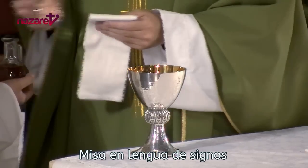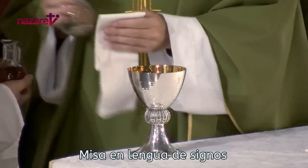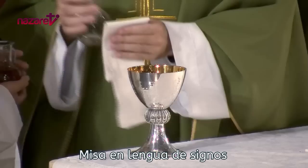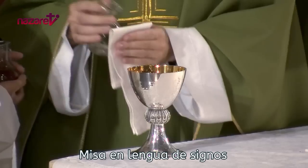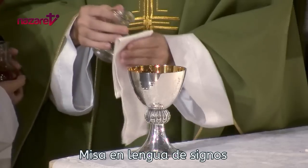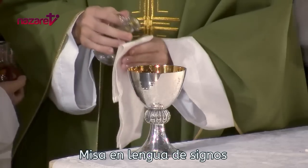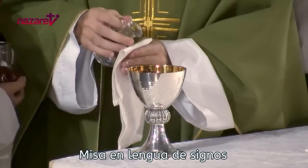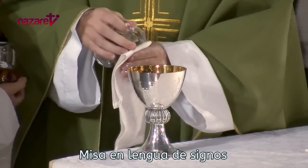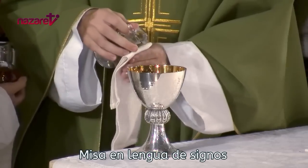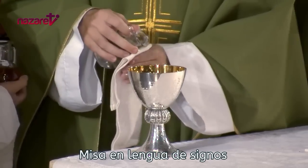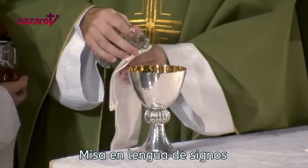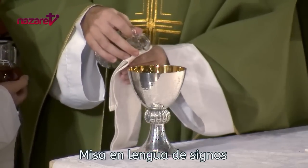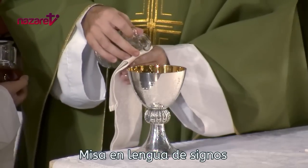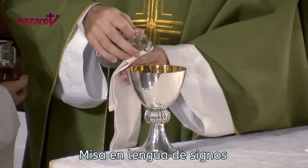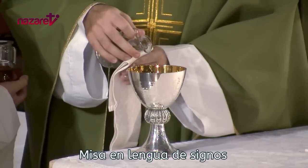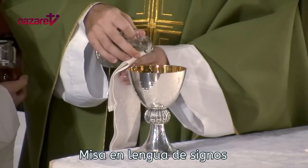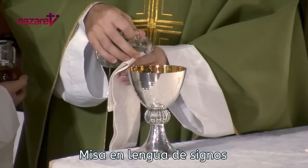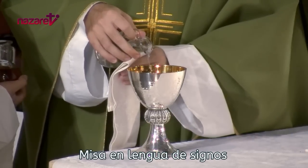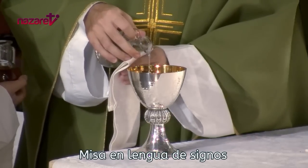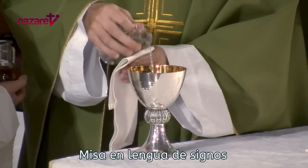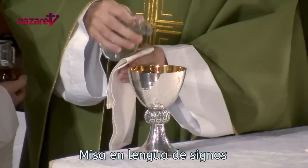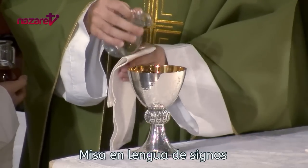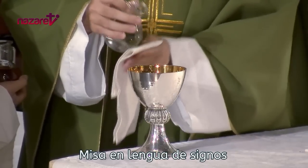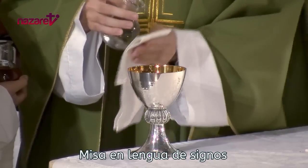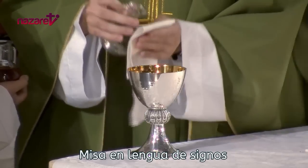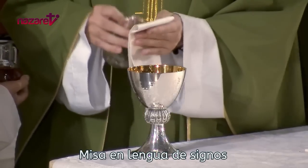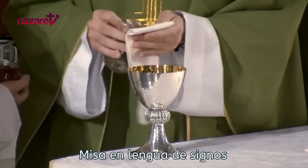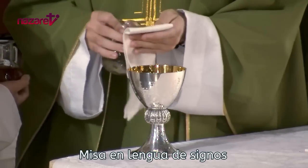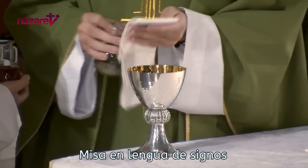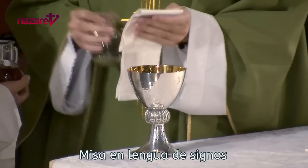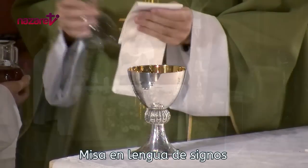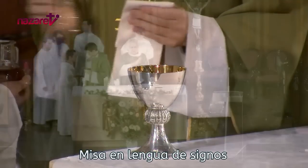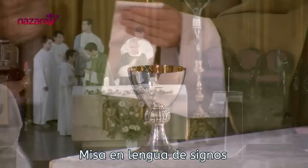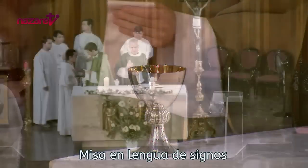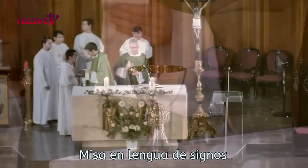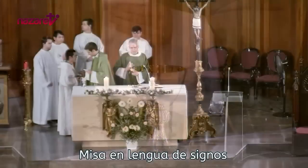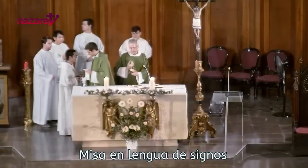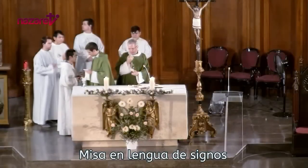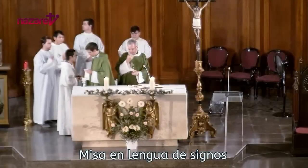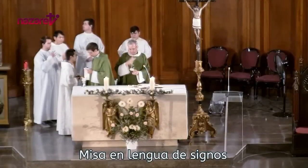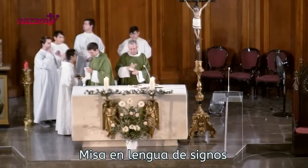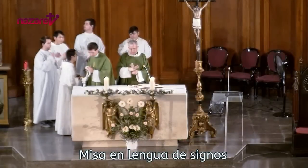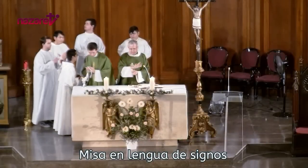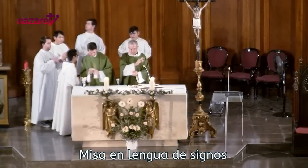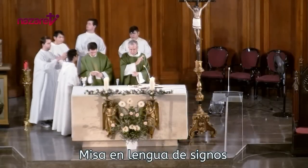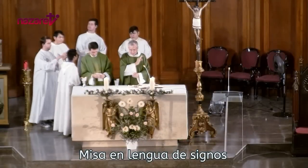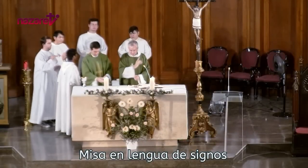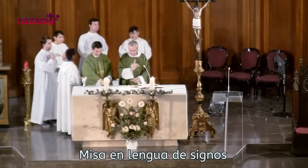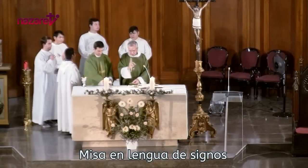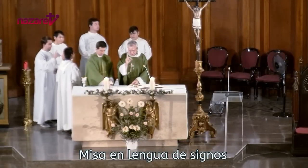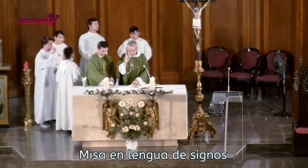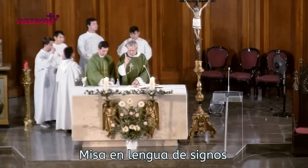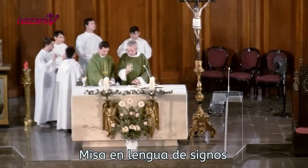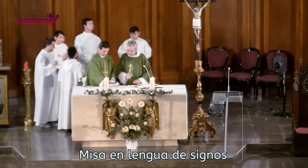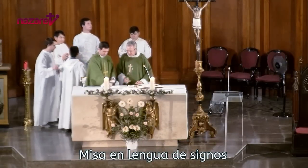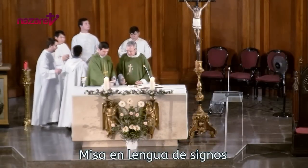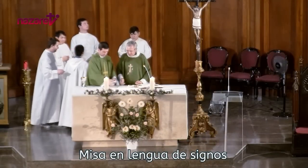de tu generosidad y ahora te presentamos. Él será para nosotros pan de vida. Bendito seas por siempre, Señor.